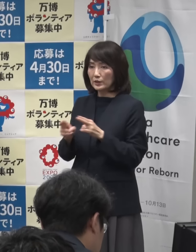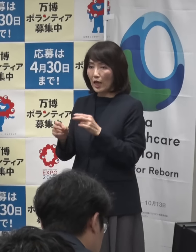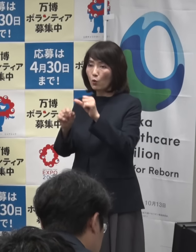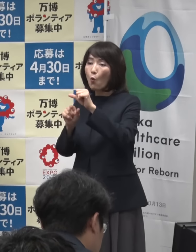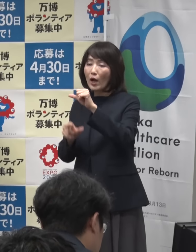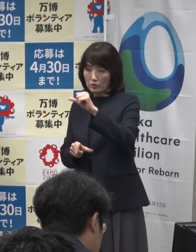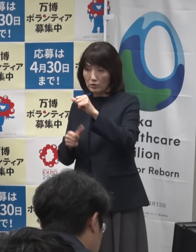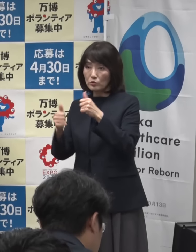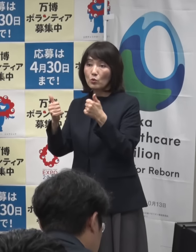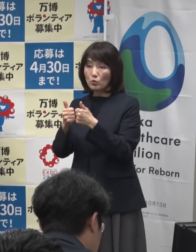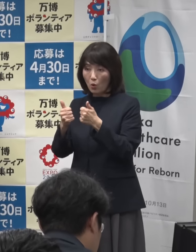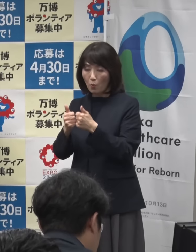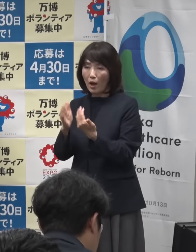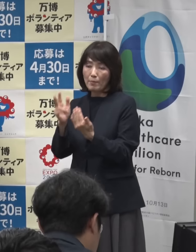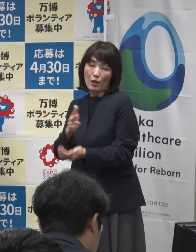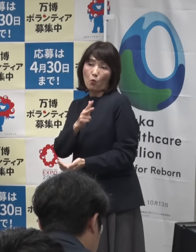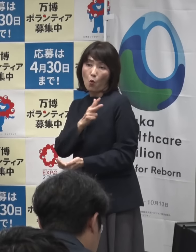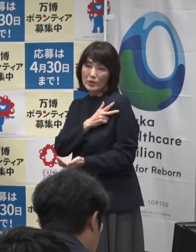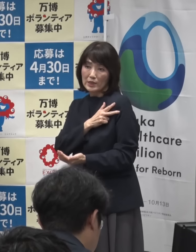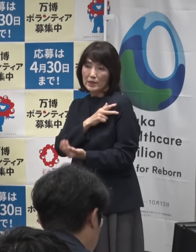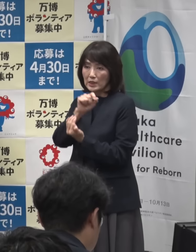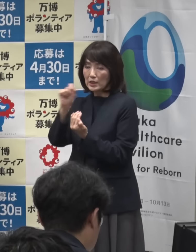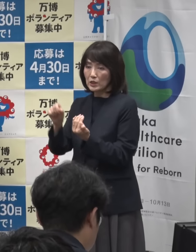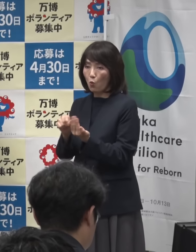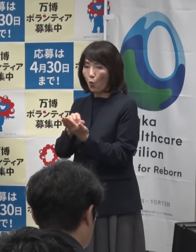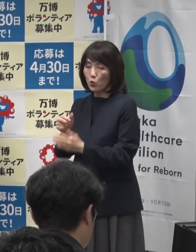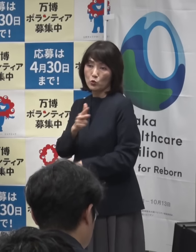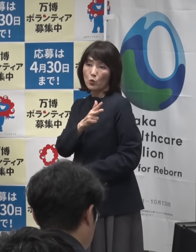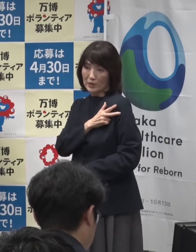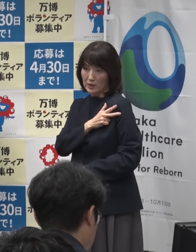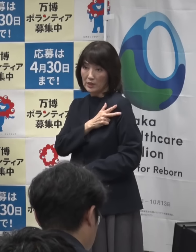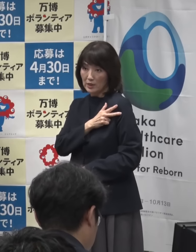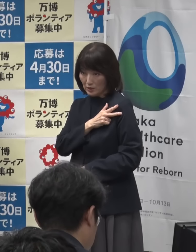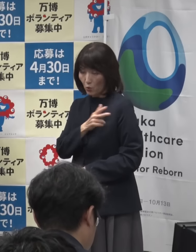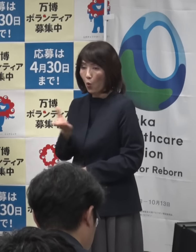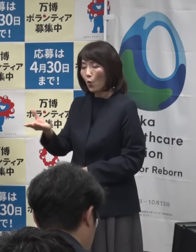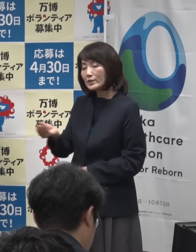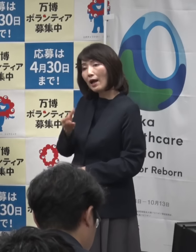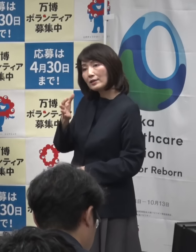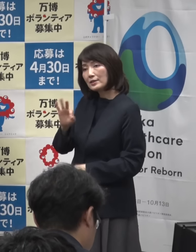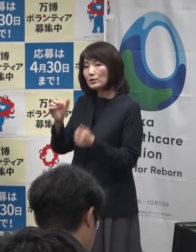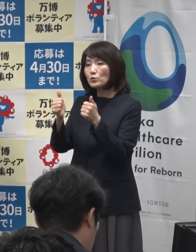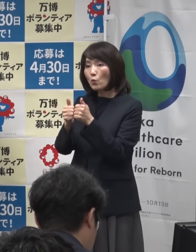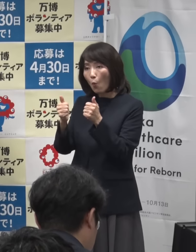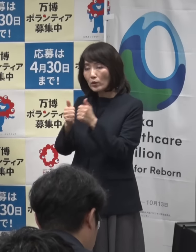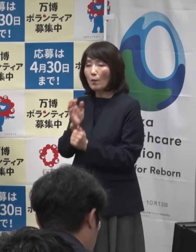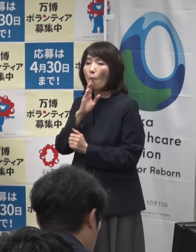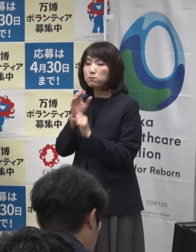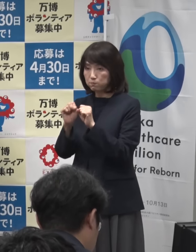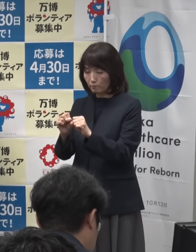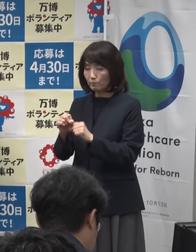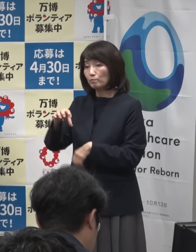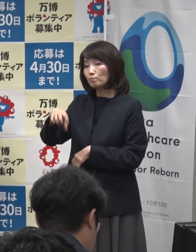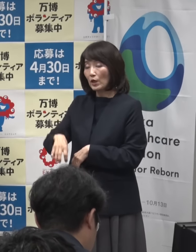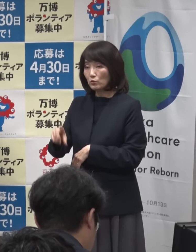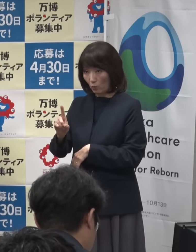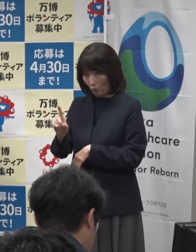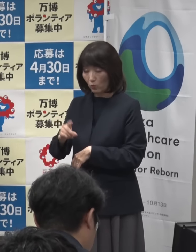相談については、弁護士、司法書士による借金相談についても実施をいたします。場所は